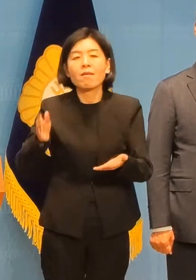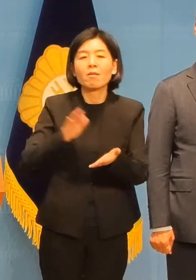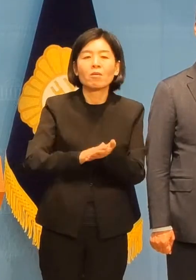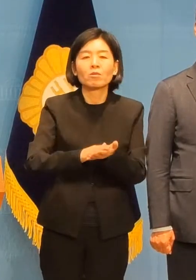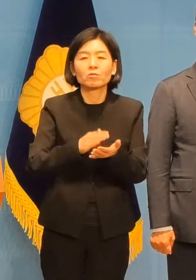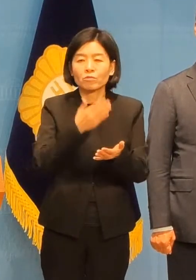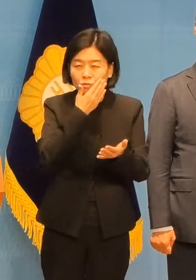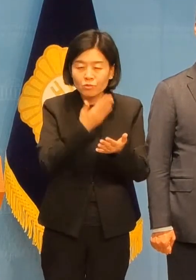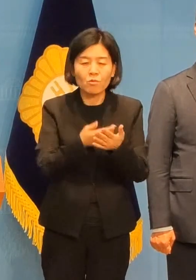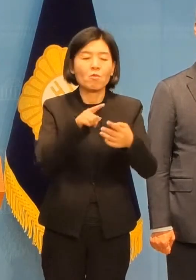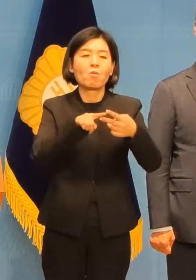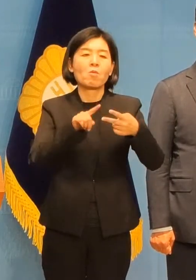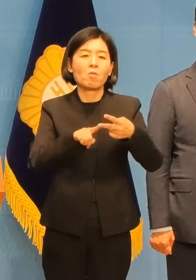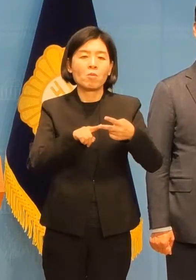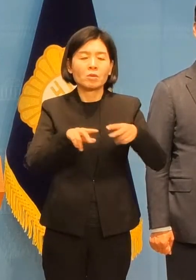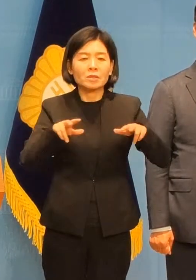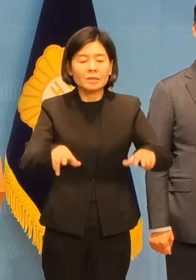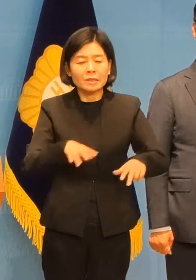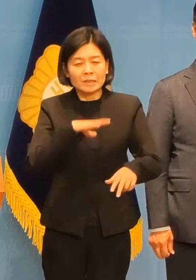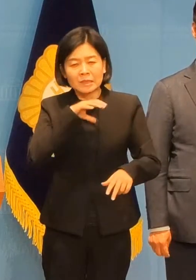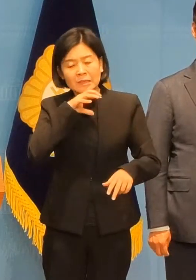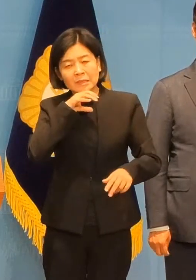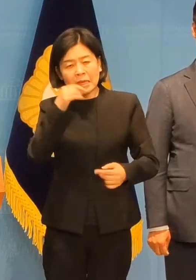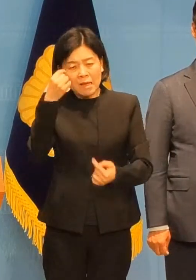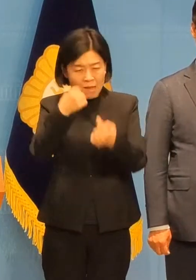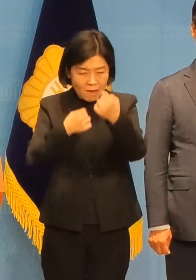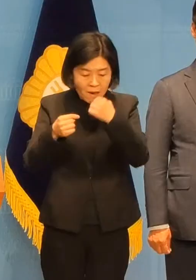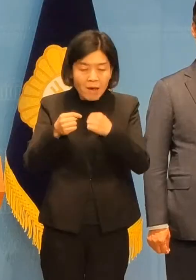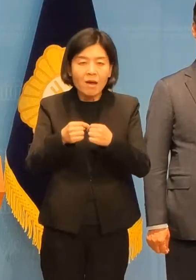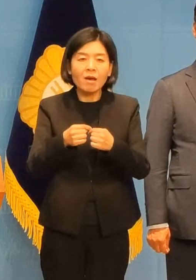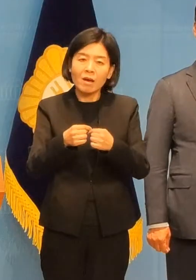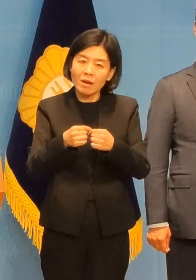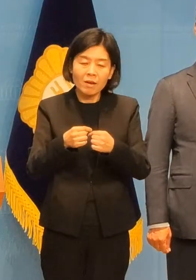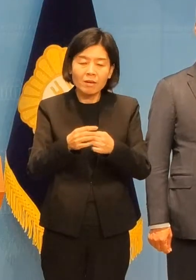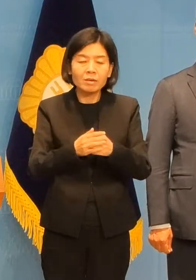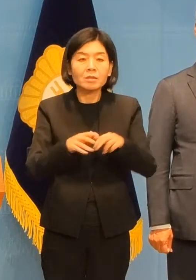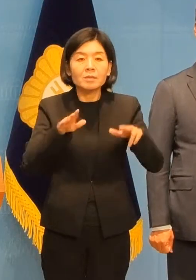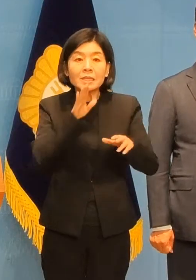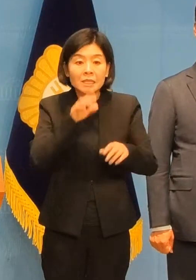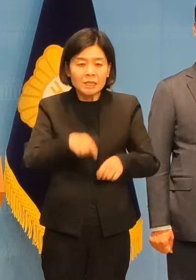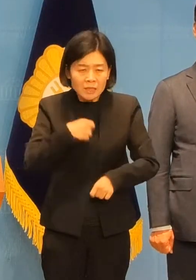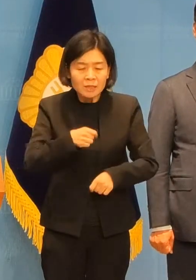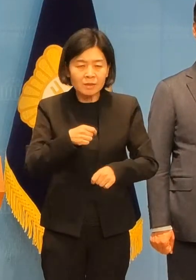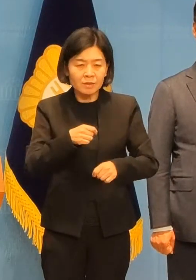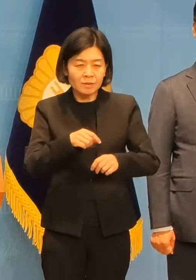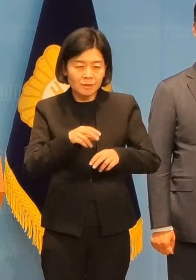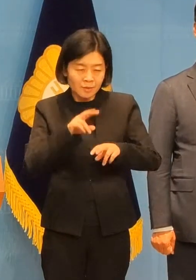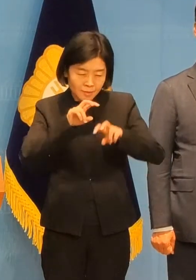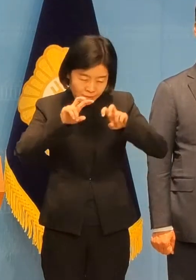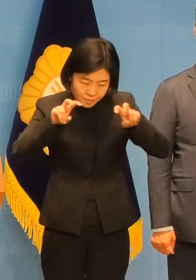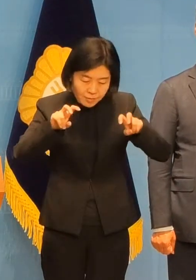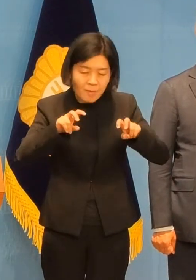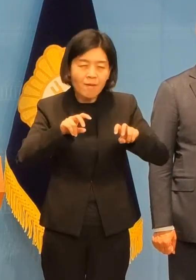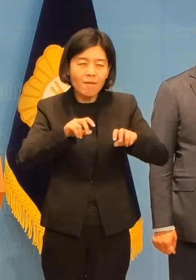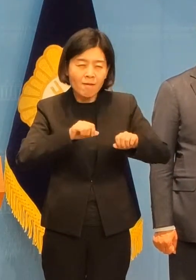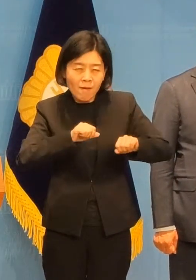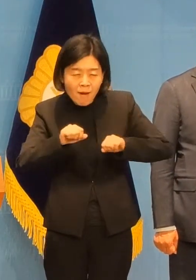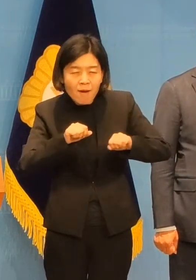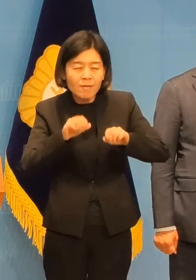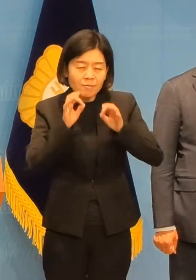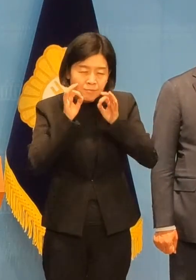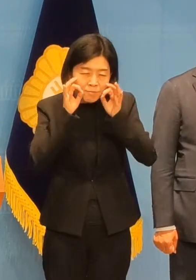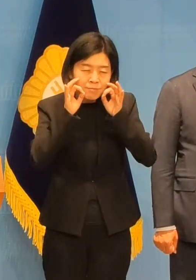따른 저항도 만만치 않고 진실규명을 위해 한 발 한 발 내딛는 걸음이 힘겨운 상황입니다. 그러나 이 모든